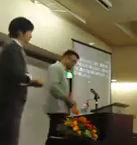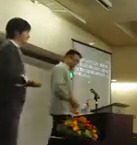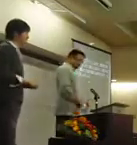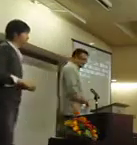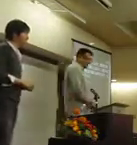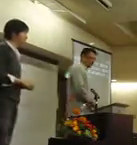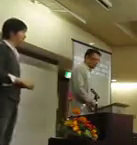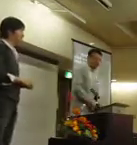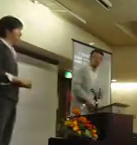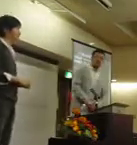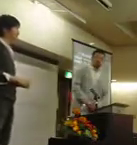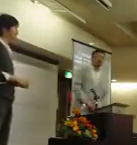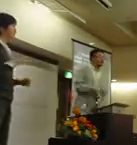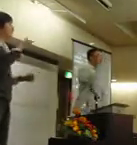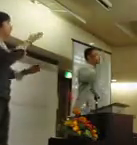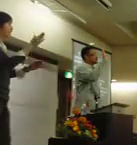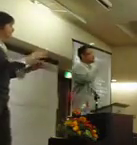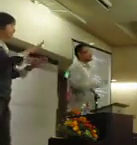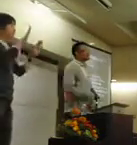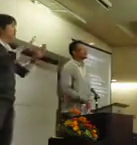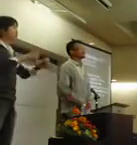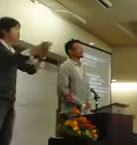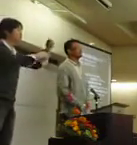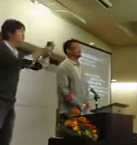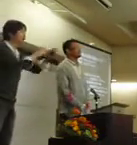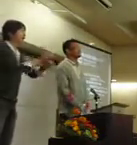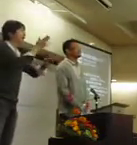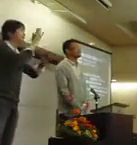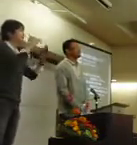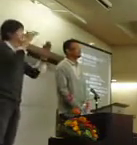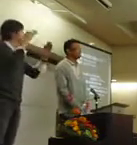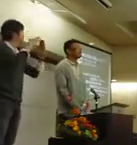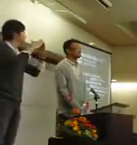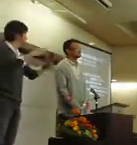はい。ここから今日収穫感謝祭です。